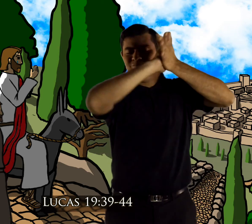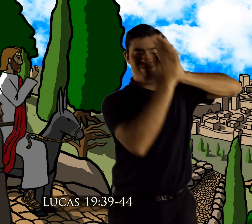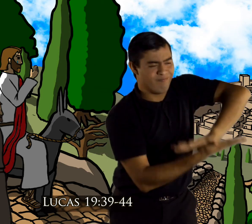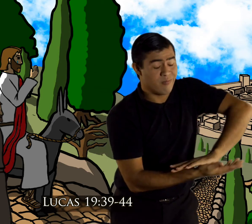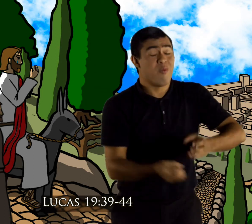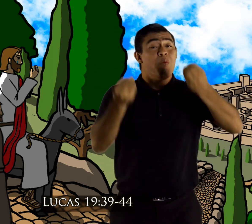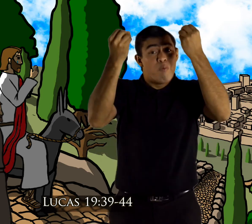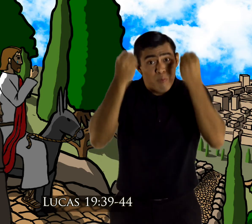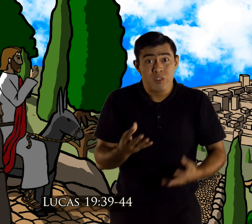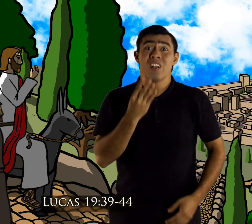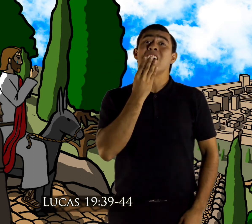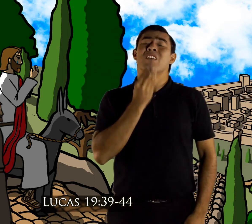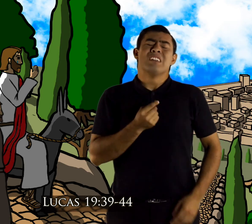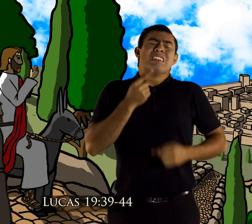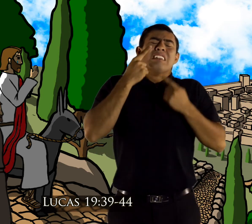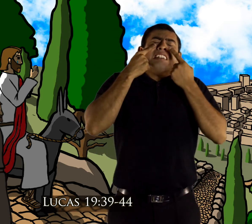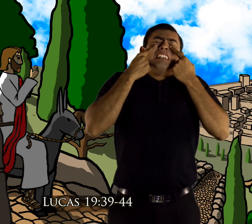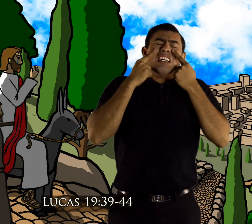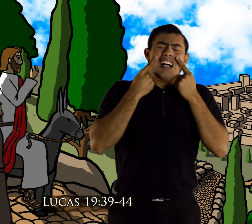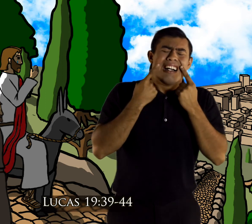serán destruidos. Por esa razón